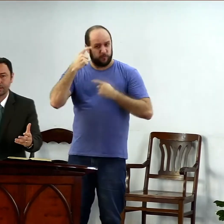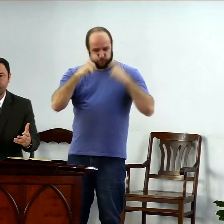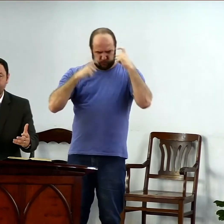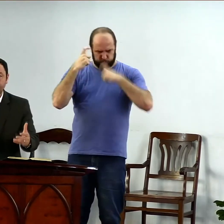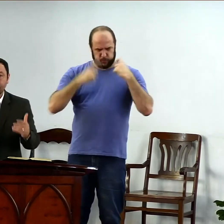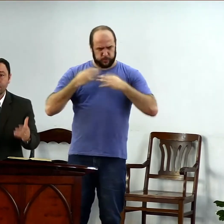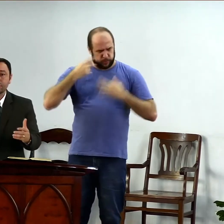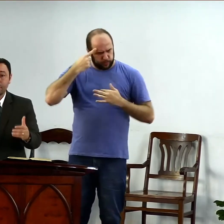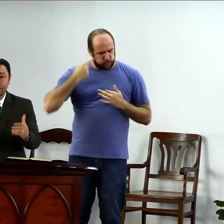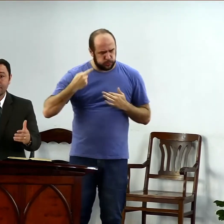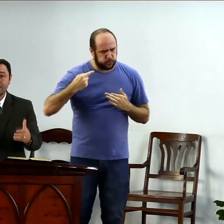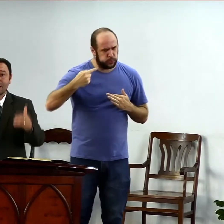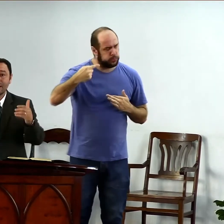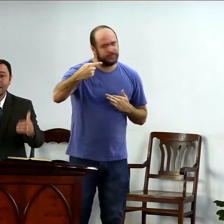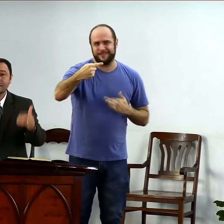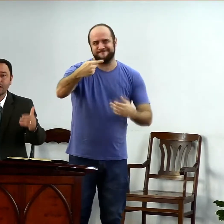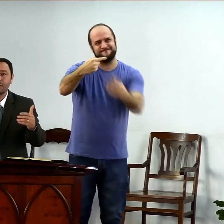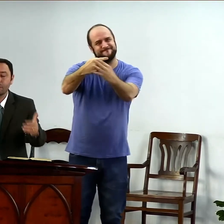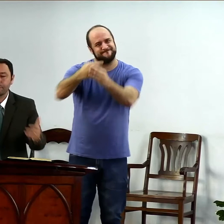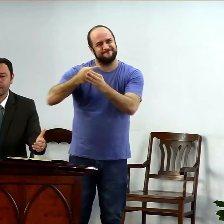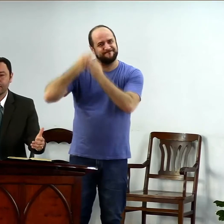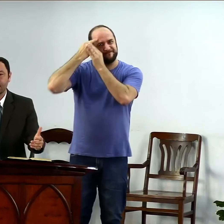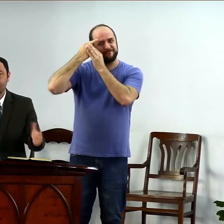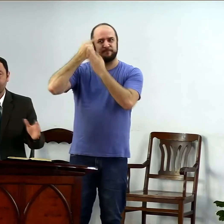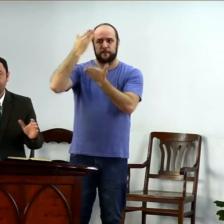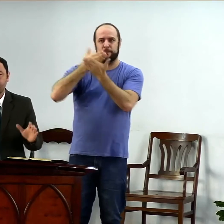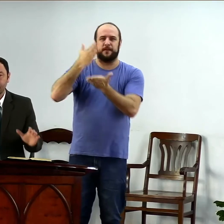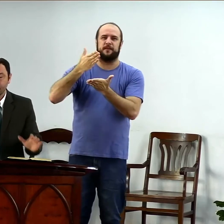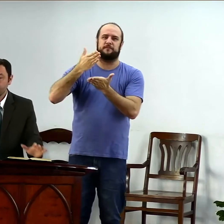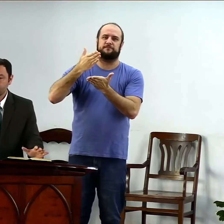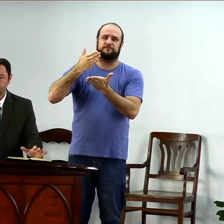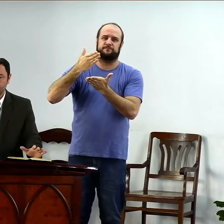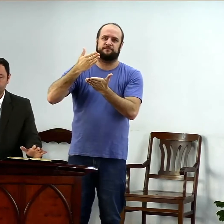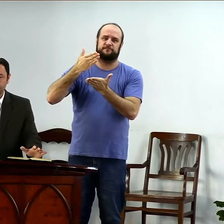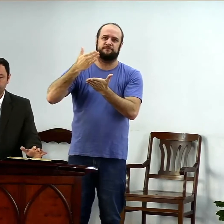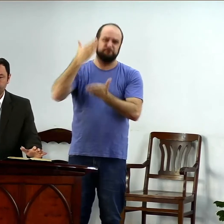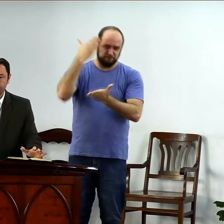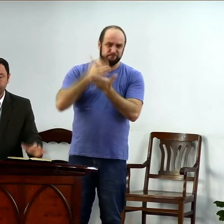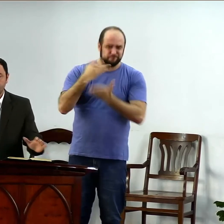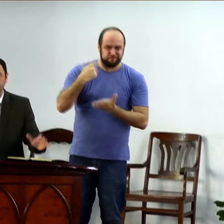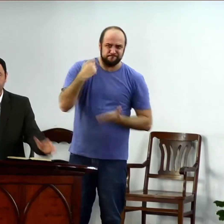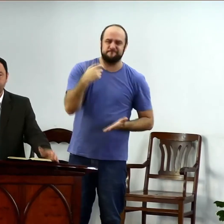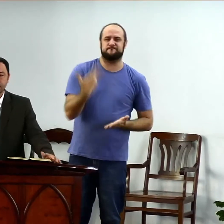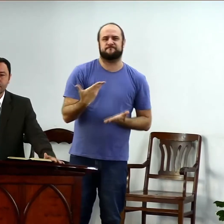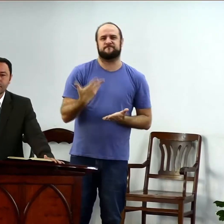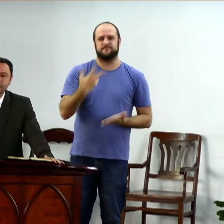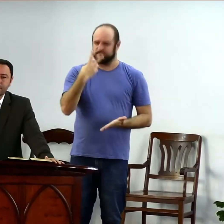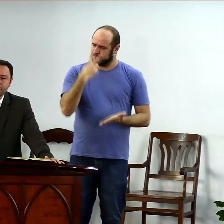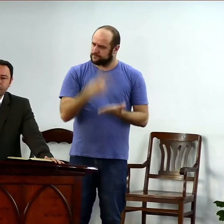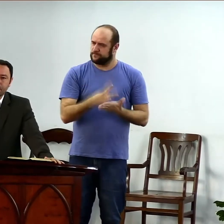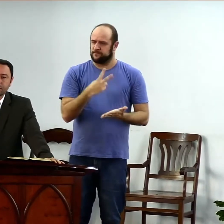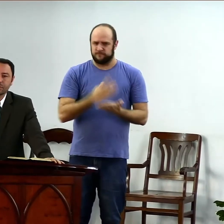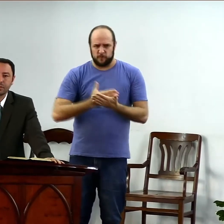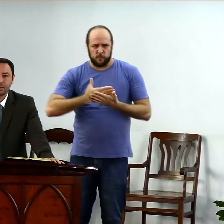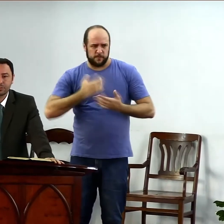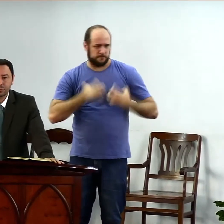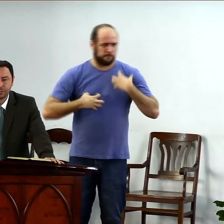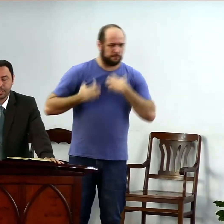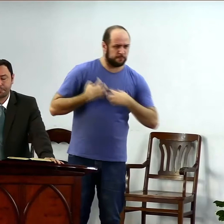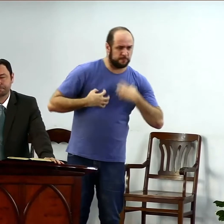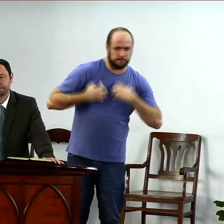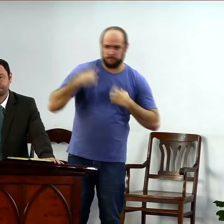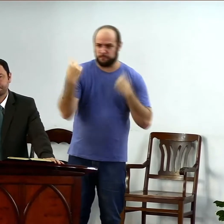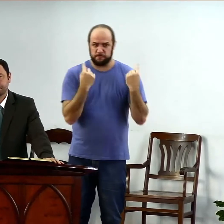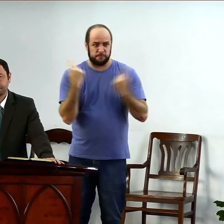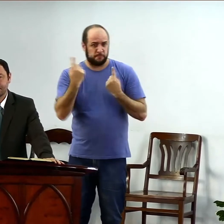que então você precisa interromper isso, toda vez que esse pensamento